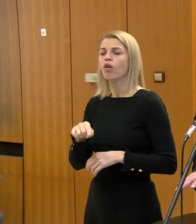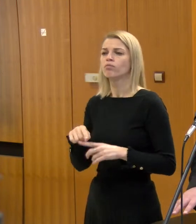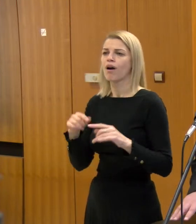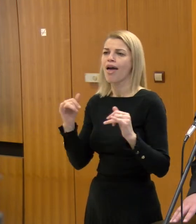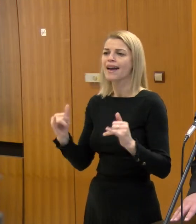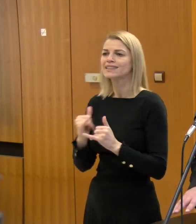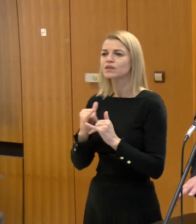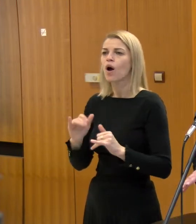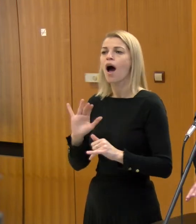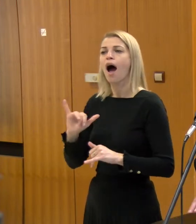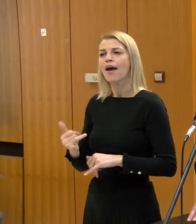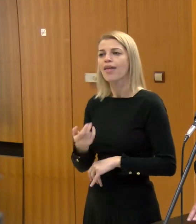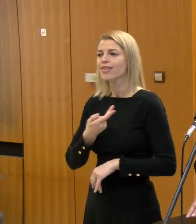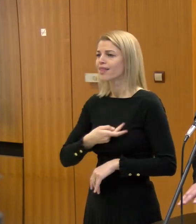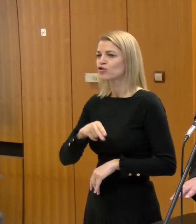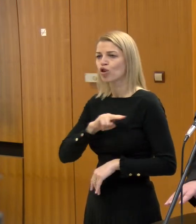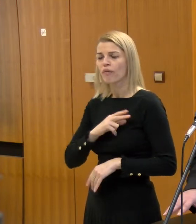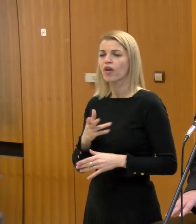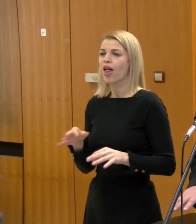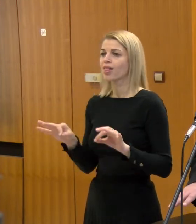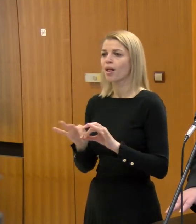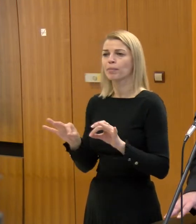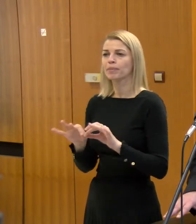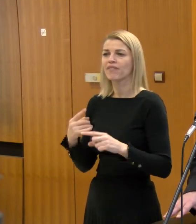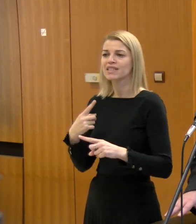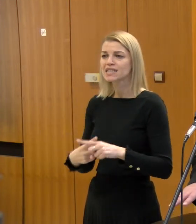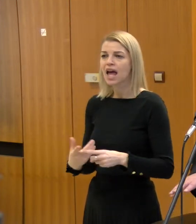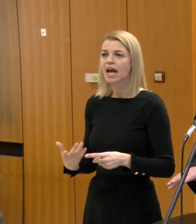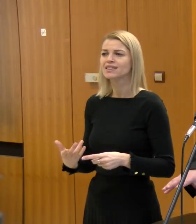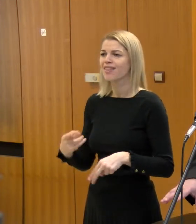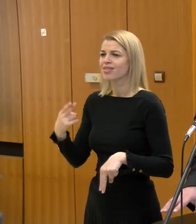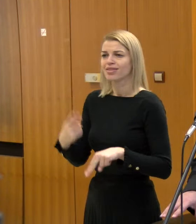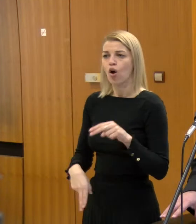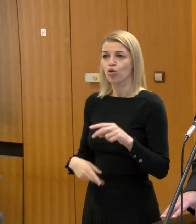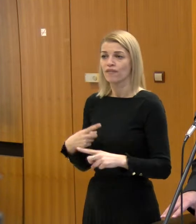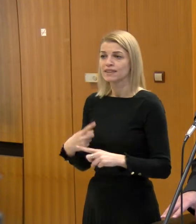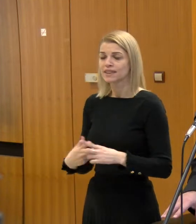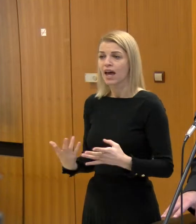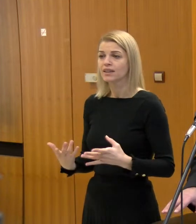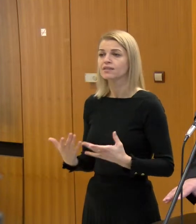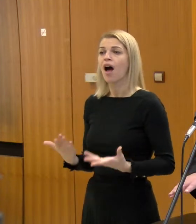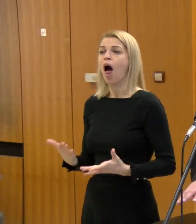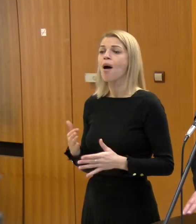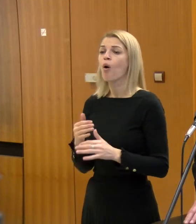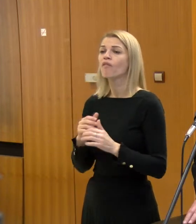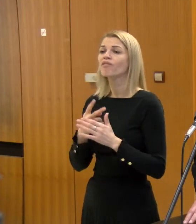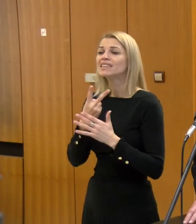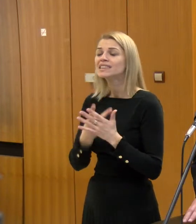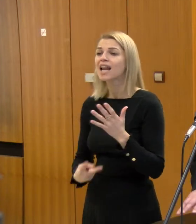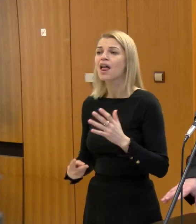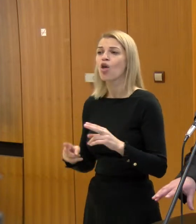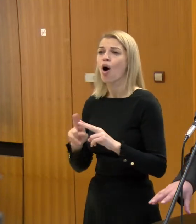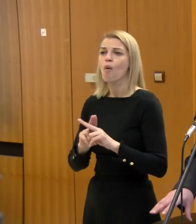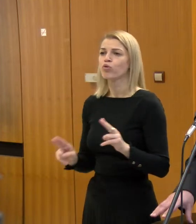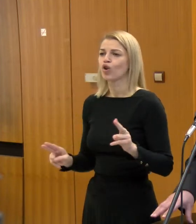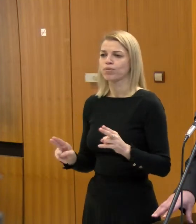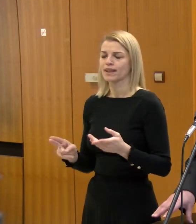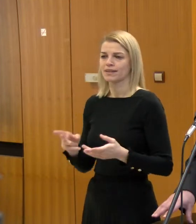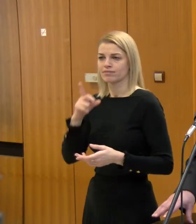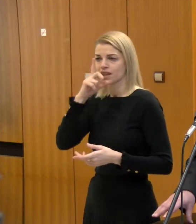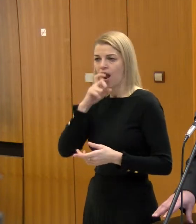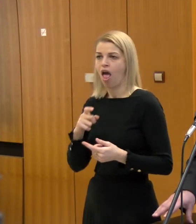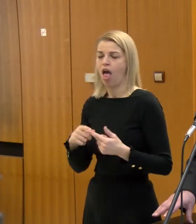existuje aj nezodpovedný, nepripravený sex, nezrelý sex s neželanými dôsledkami pohlavných chorôb